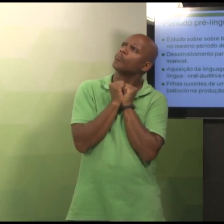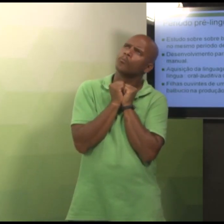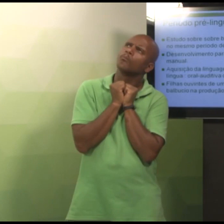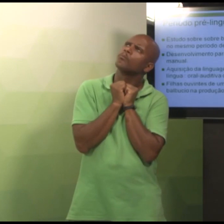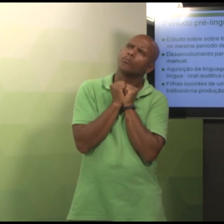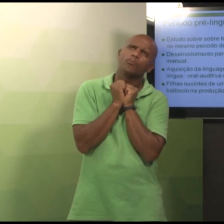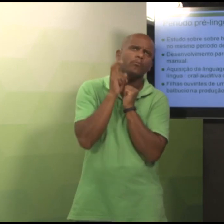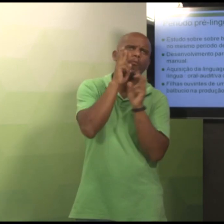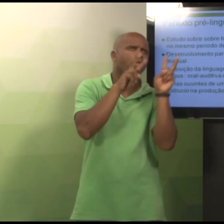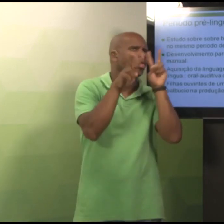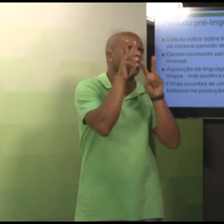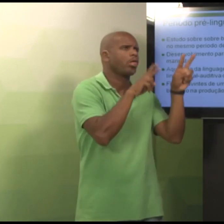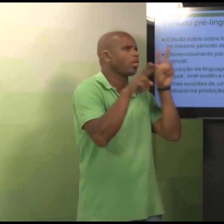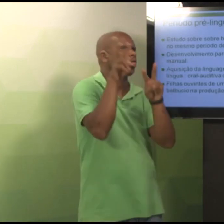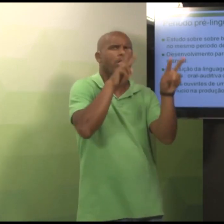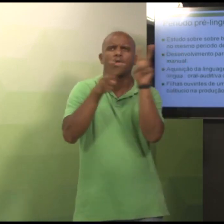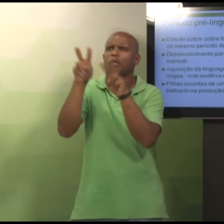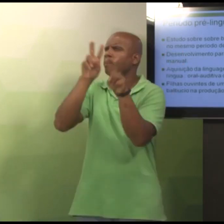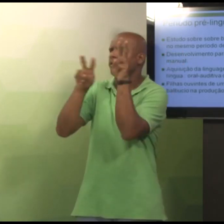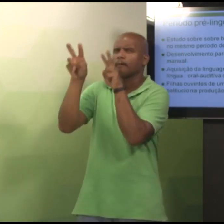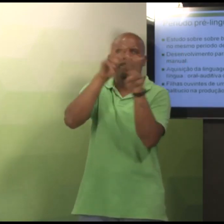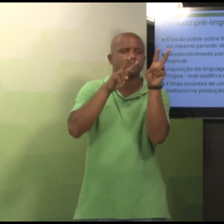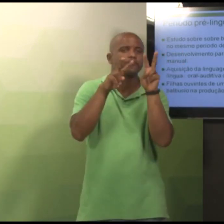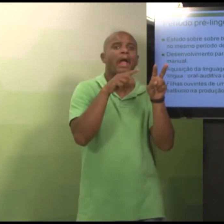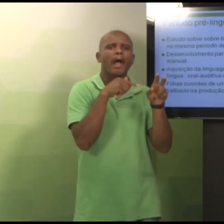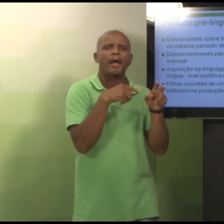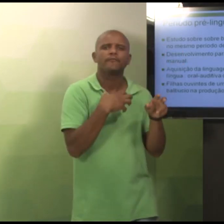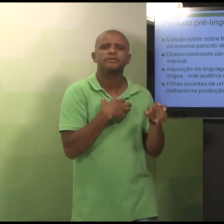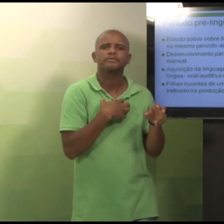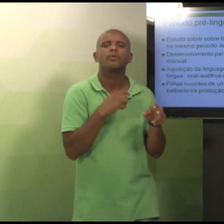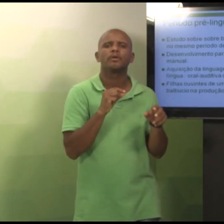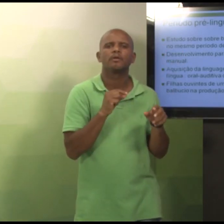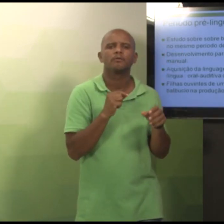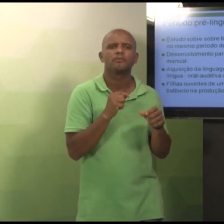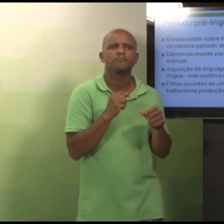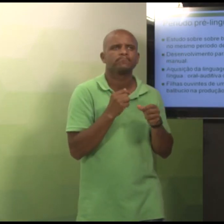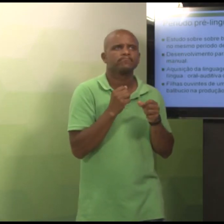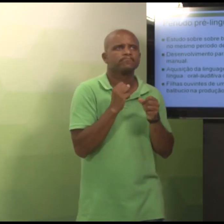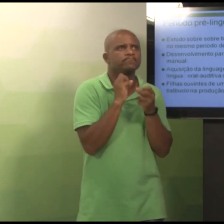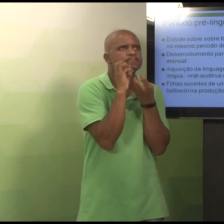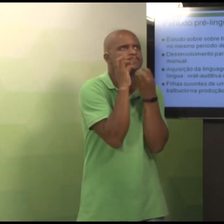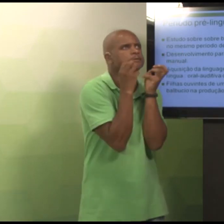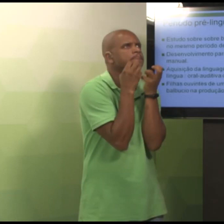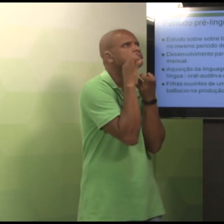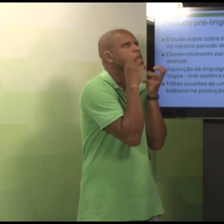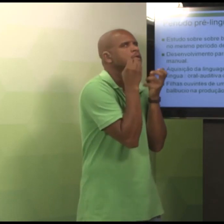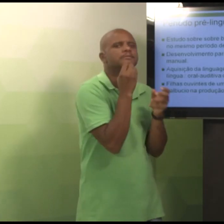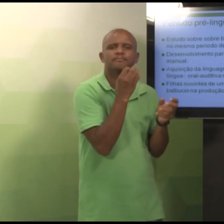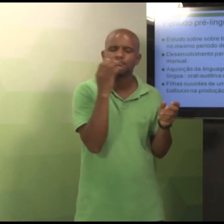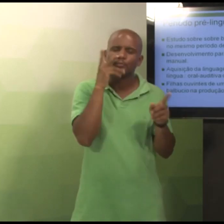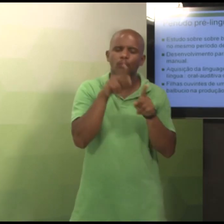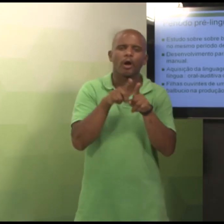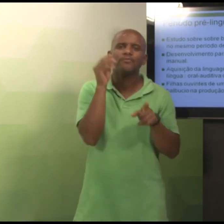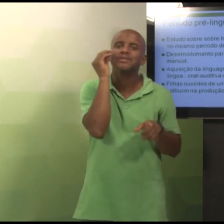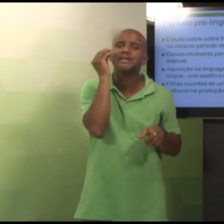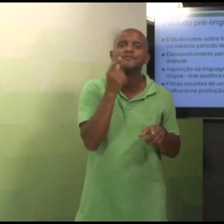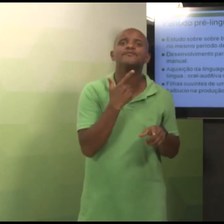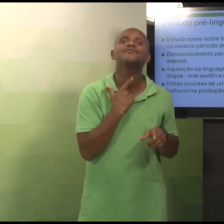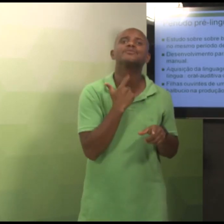sinalizando. E ainda, sem conhecimento, ela vai fazer as percepções visuais